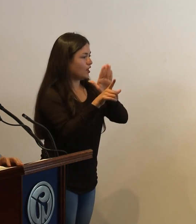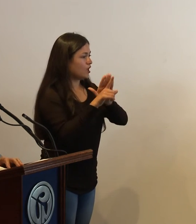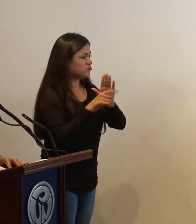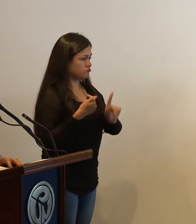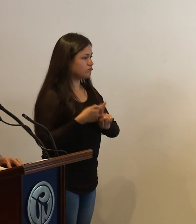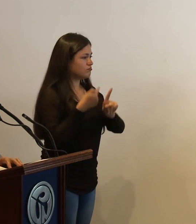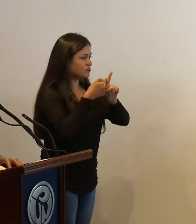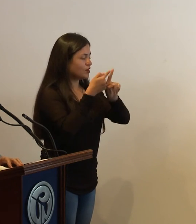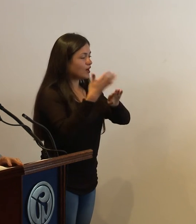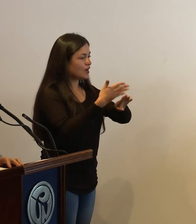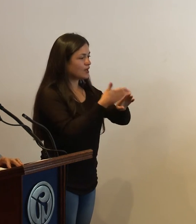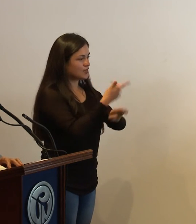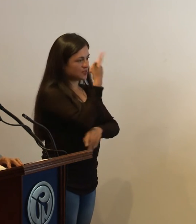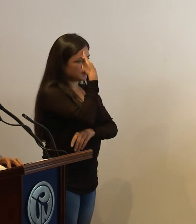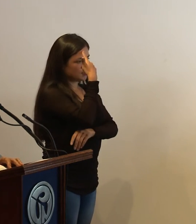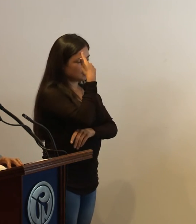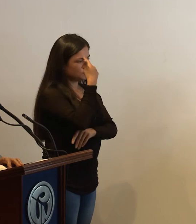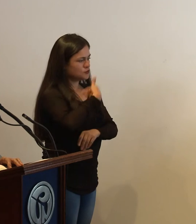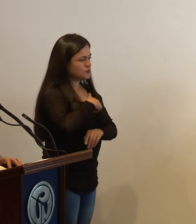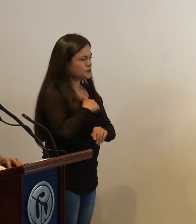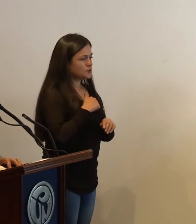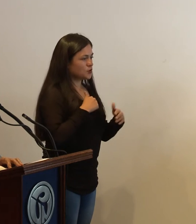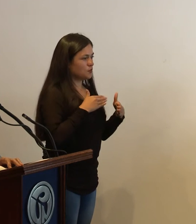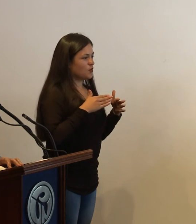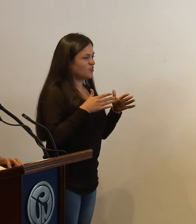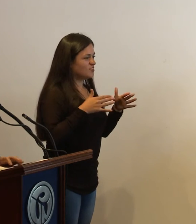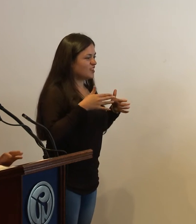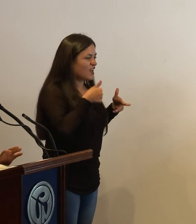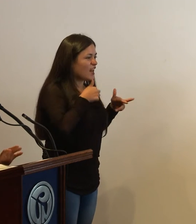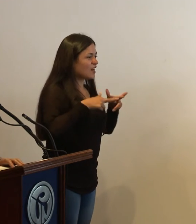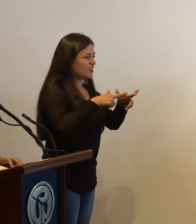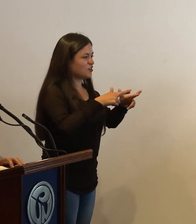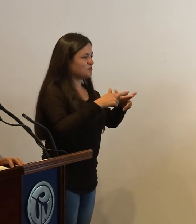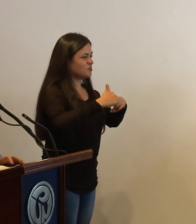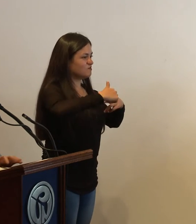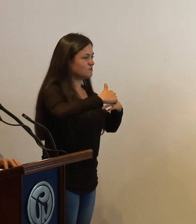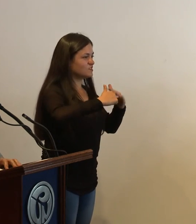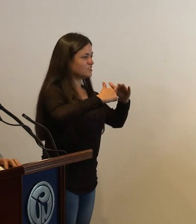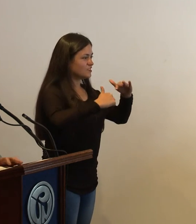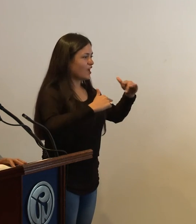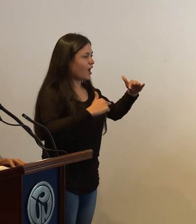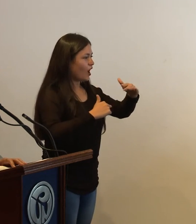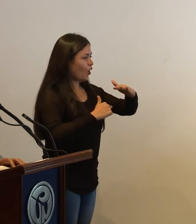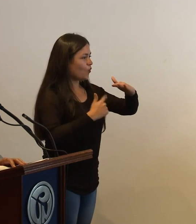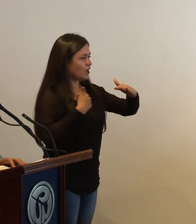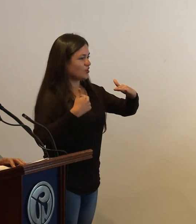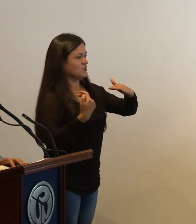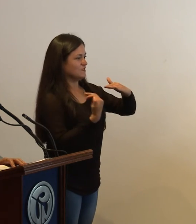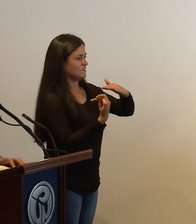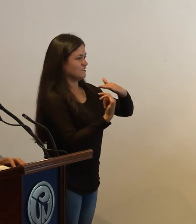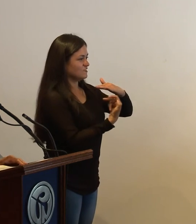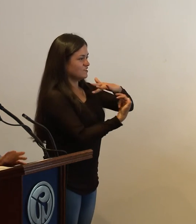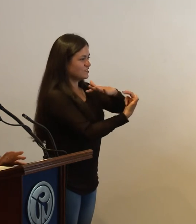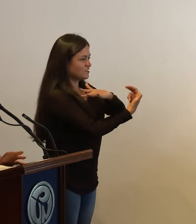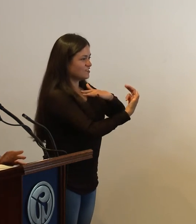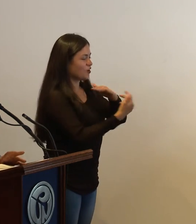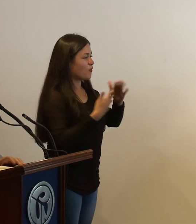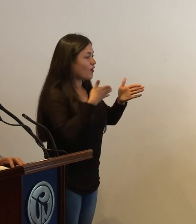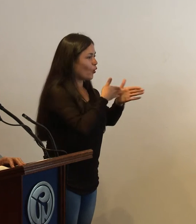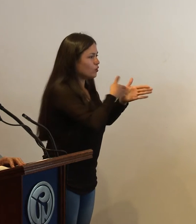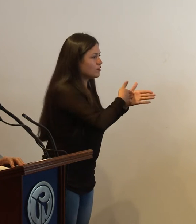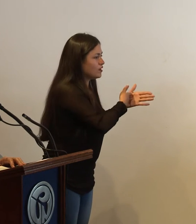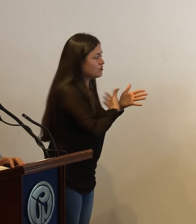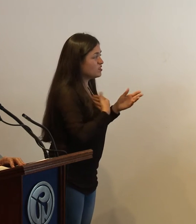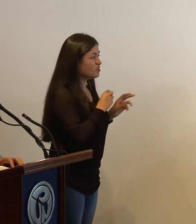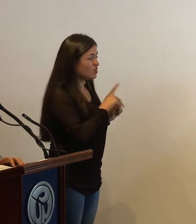un momento pensamos que estábamos nadando contra la corriente y que algún día nos iba a tocar ceder, pero bueno, no